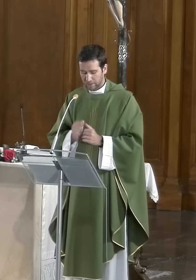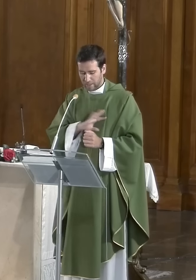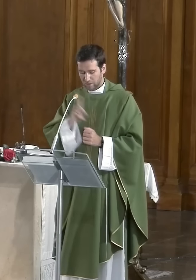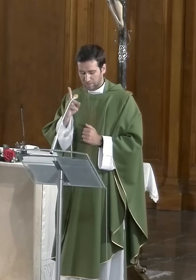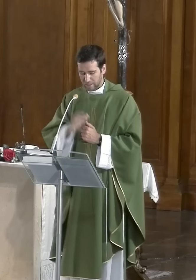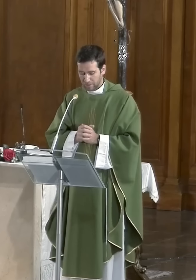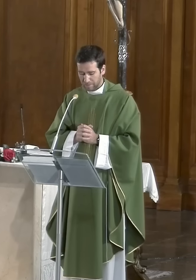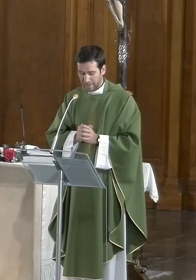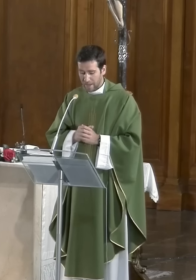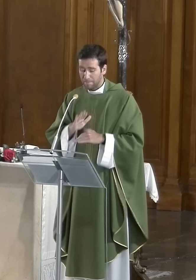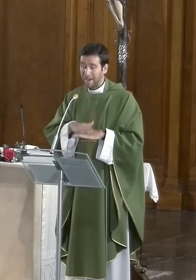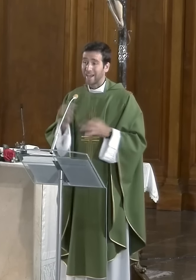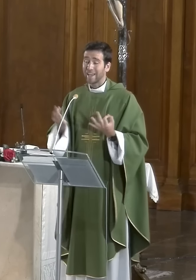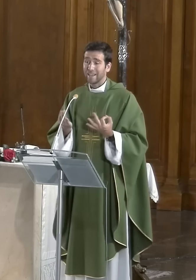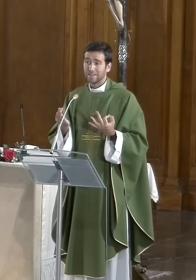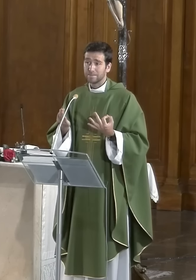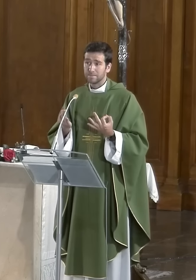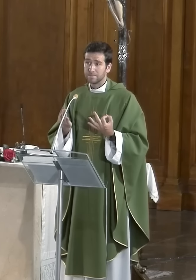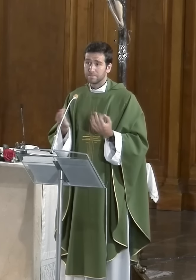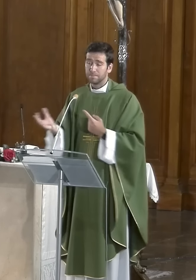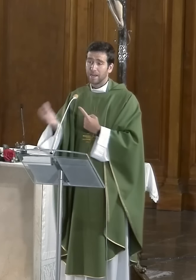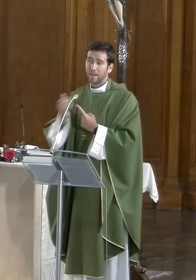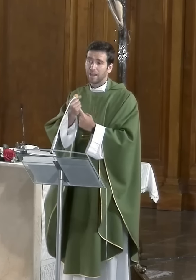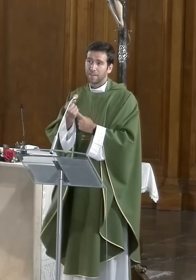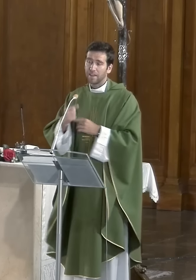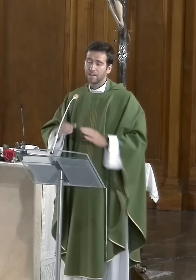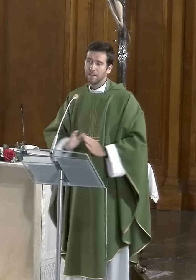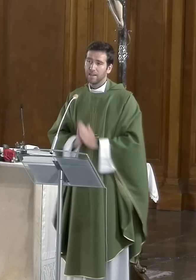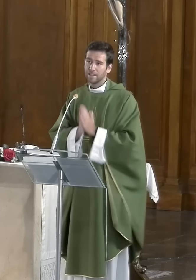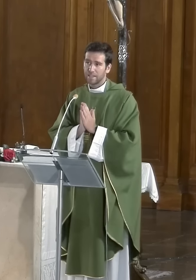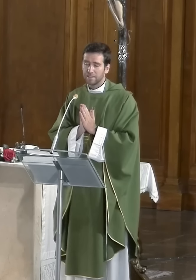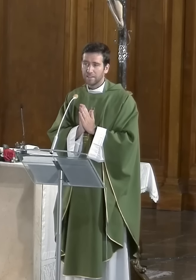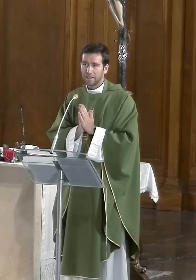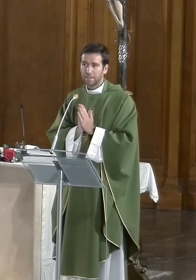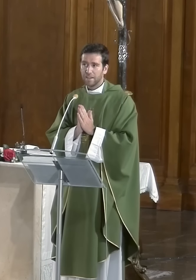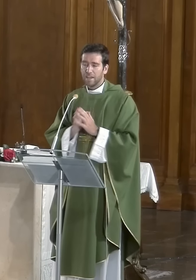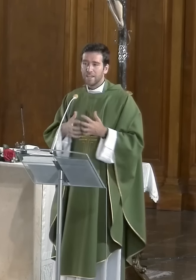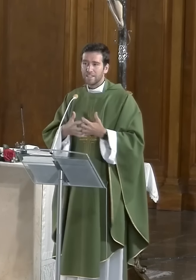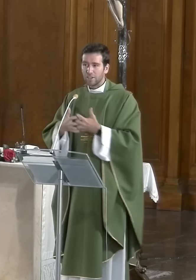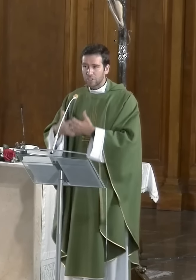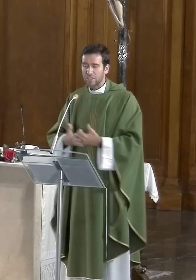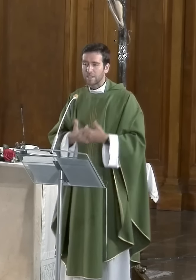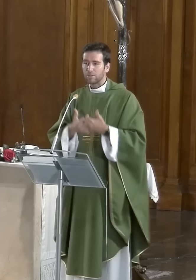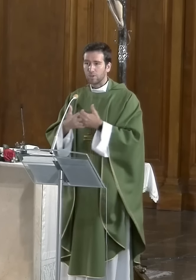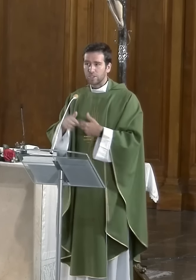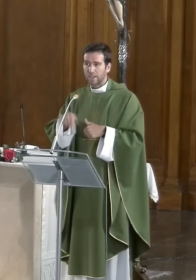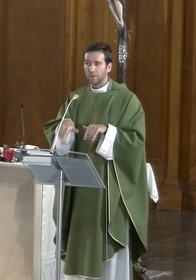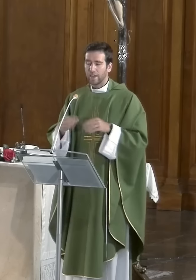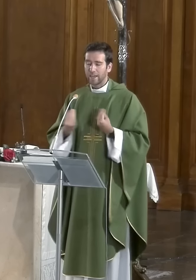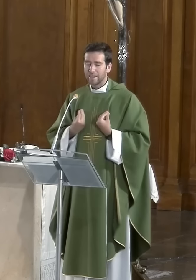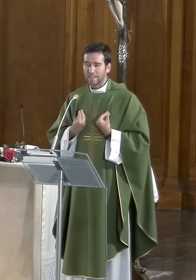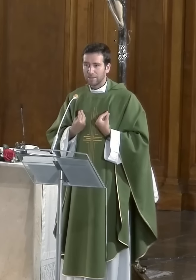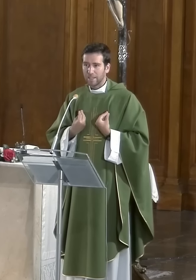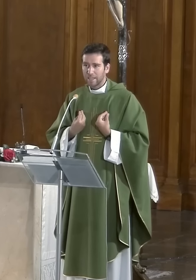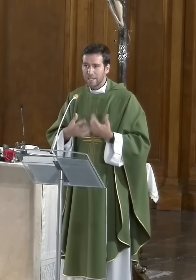Dios mismo. ¿Para qué? Para alcanzar la santidad. Si nosotros estamos luchando en esta vida, si